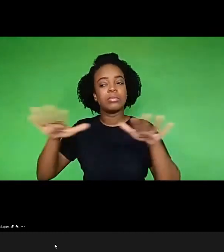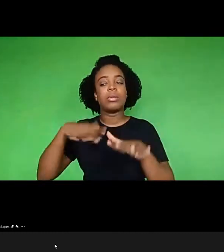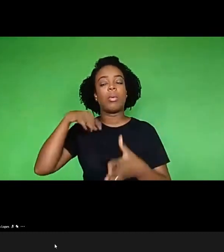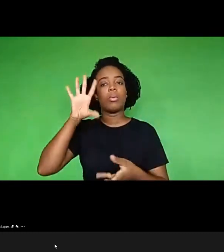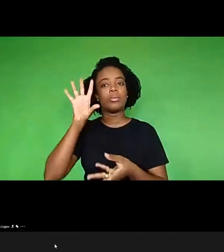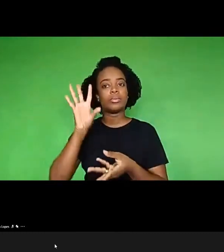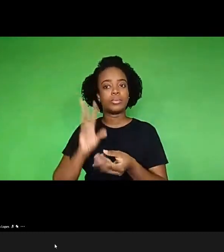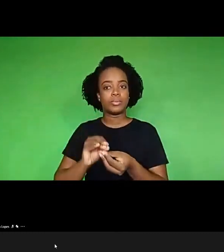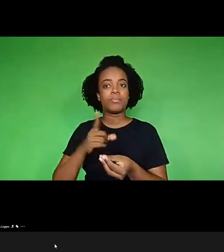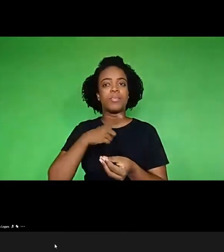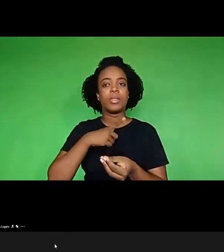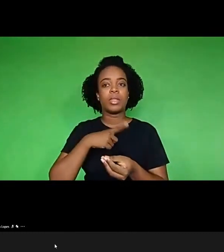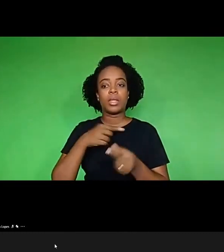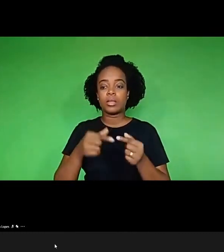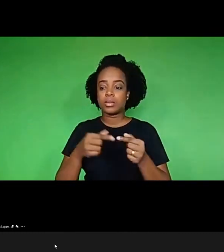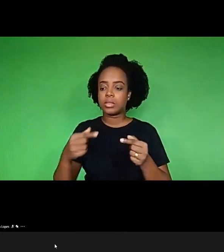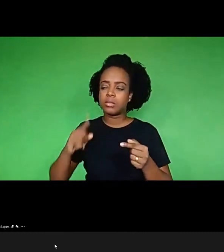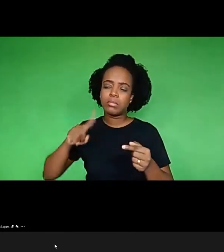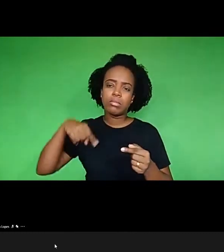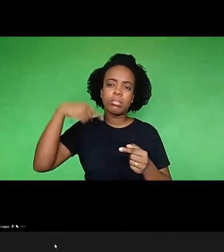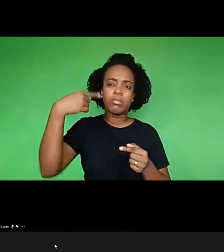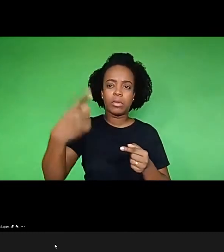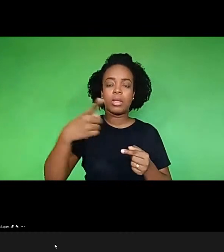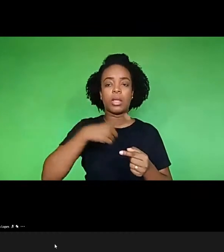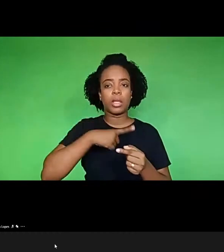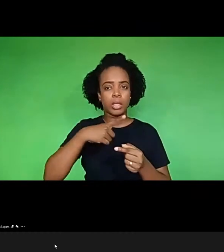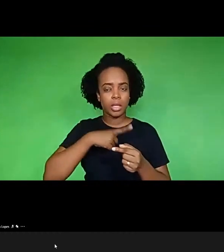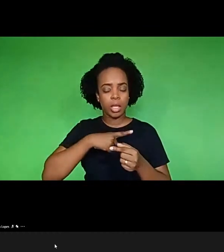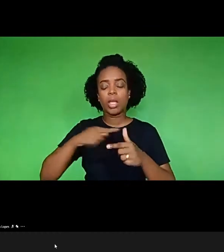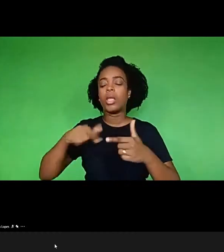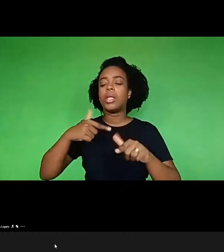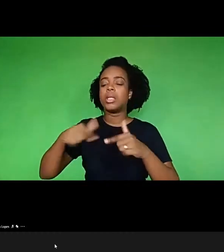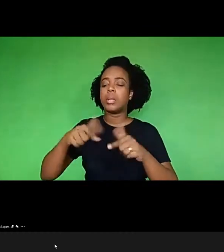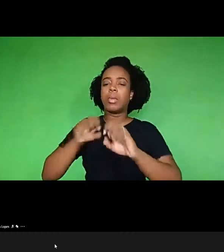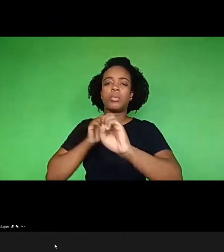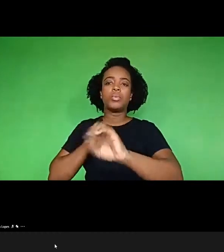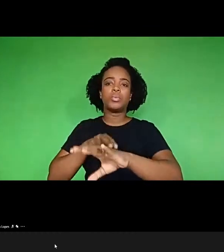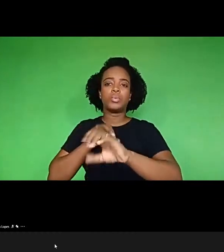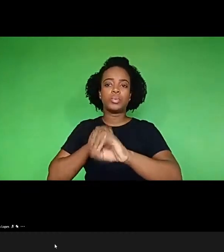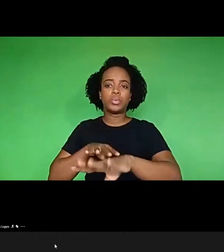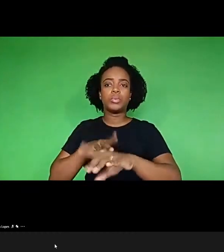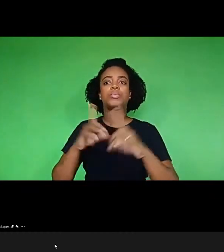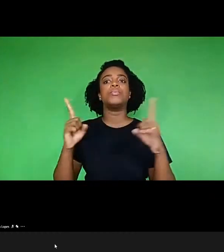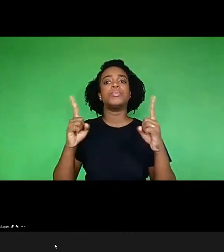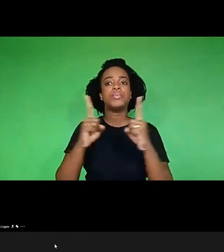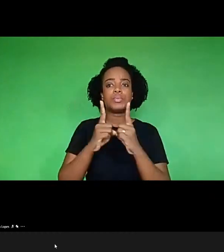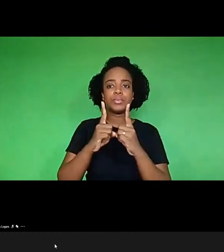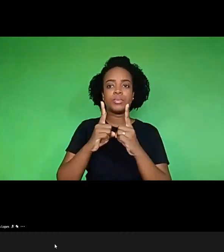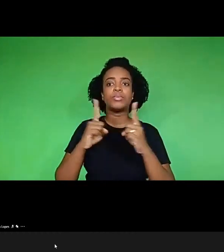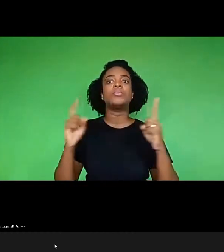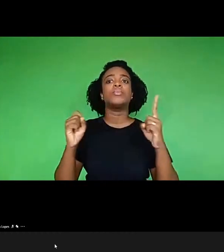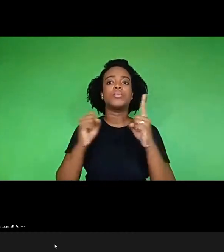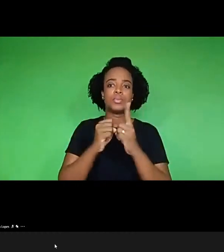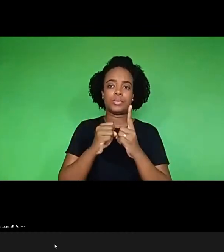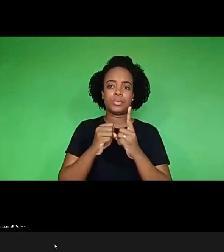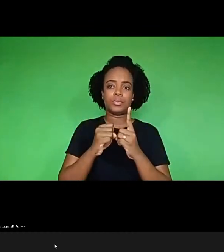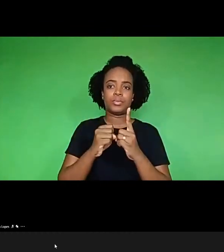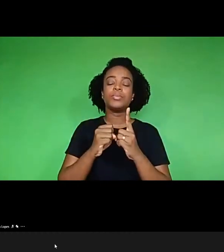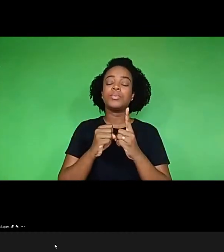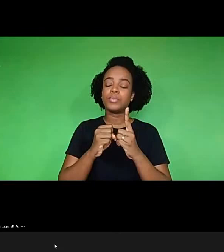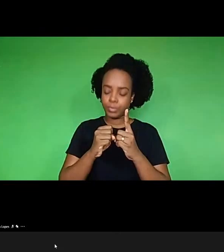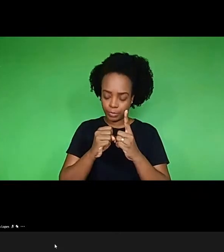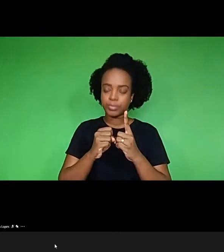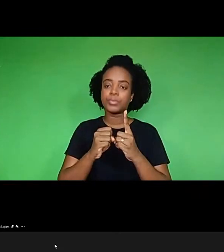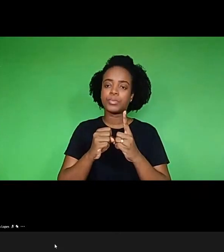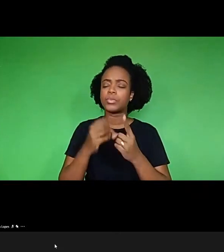teremos atividades síncronas e assíncronas sendo desenvolvidas pelos nossos docentes. Como é que vai funcionar